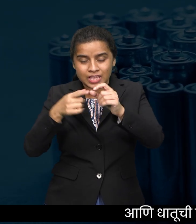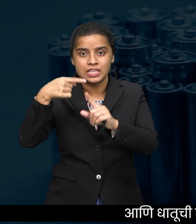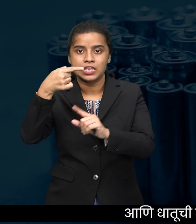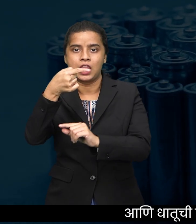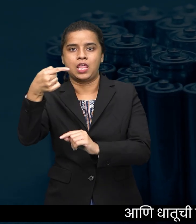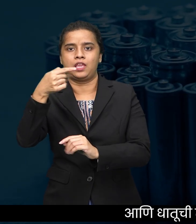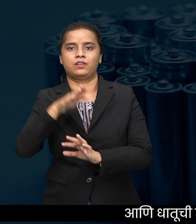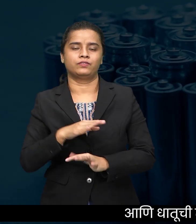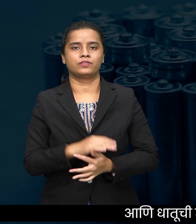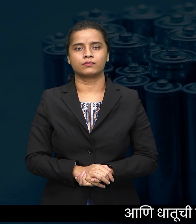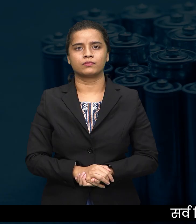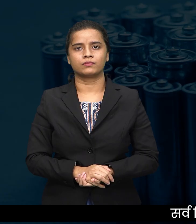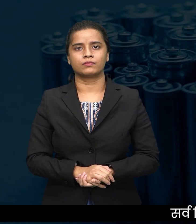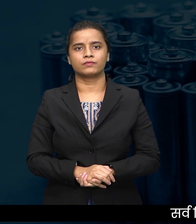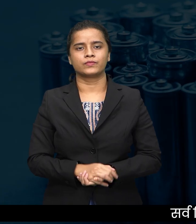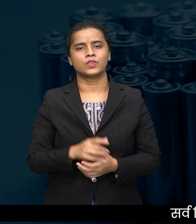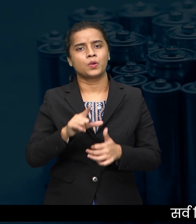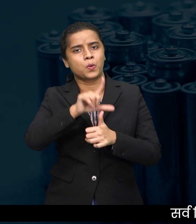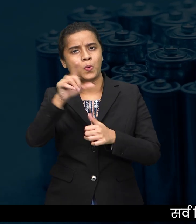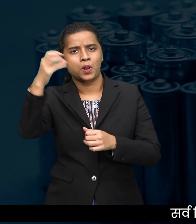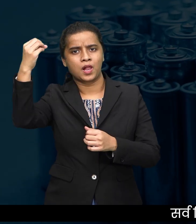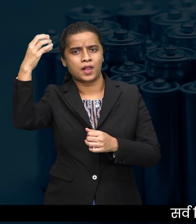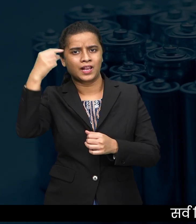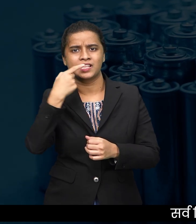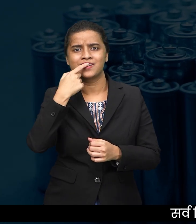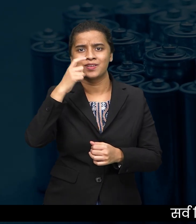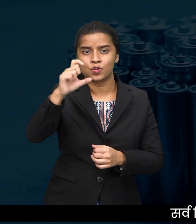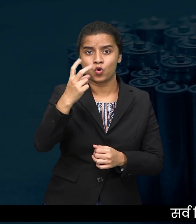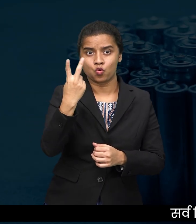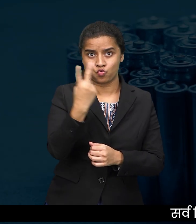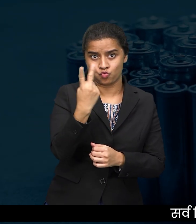आहे. सर्व विद्युत घटामध्ये